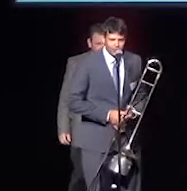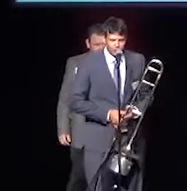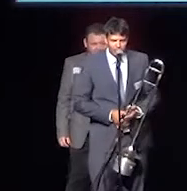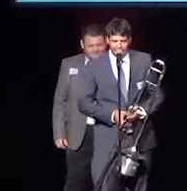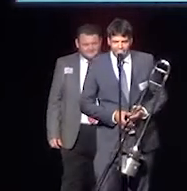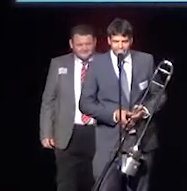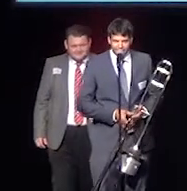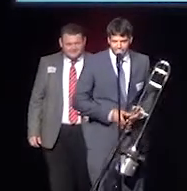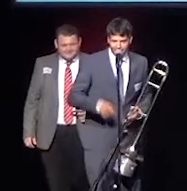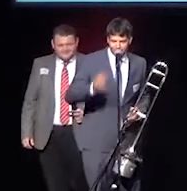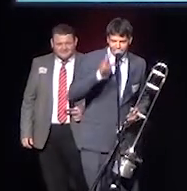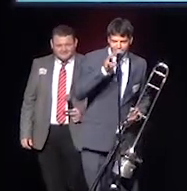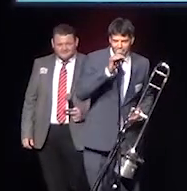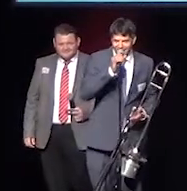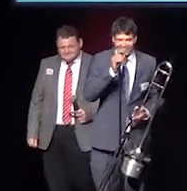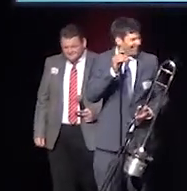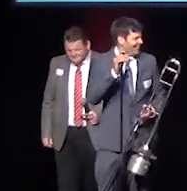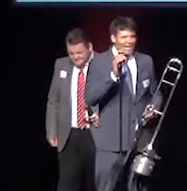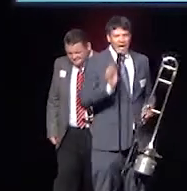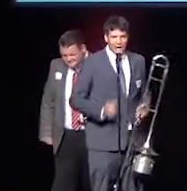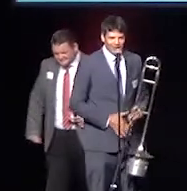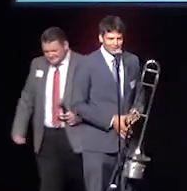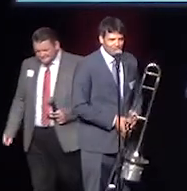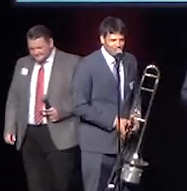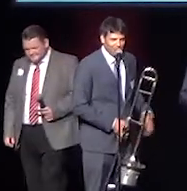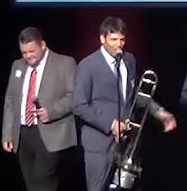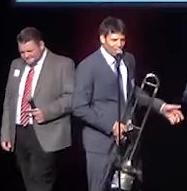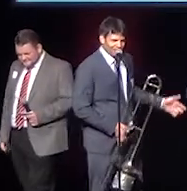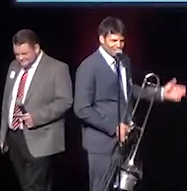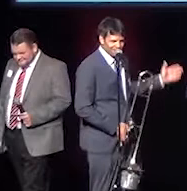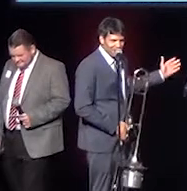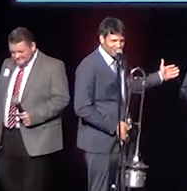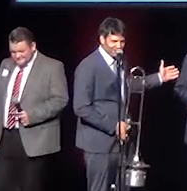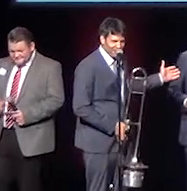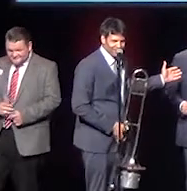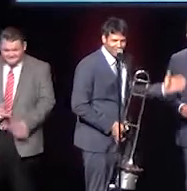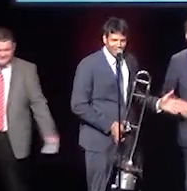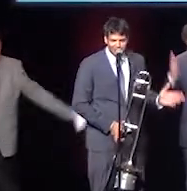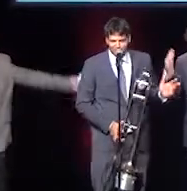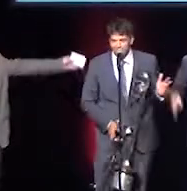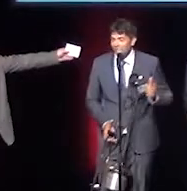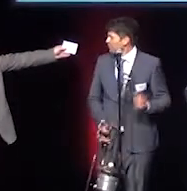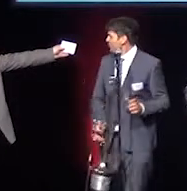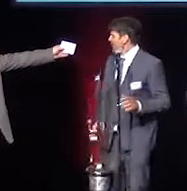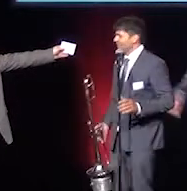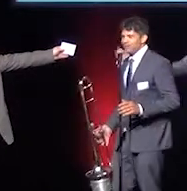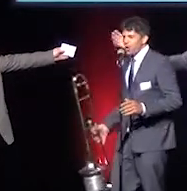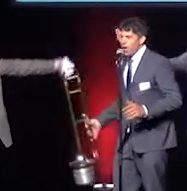Es war schön, mit dem eigenen Chef mal Musik zu machen. Special Applause bitte für Markus Gerdes, unser Landesgeschäftsführer.